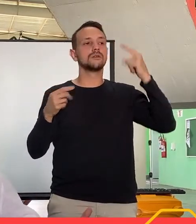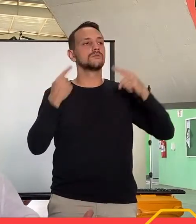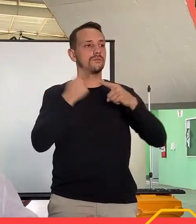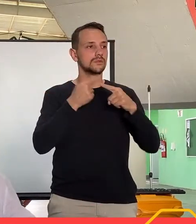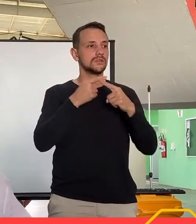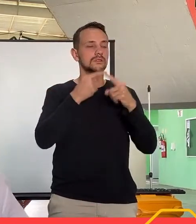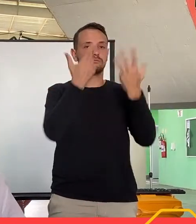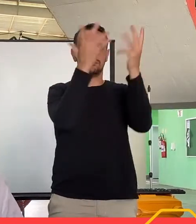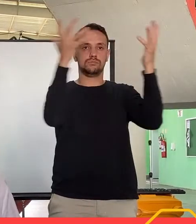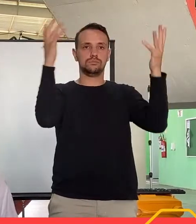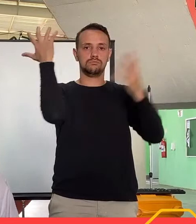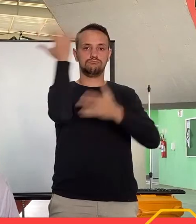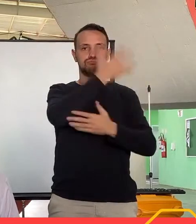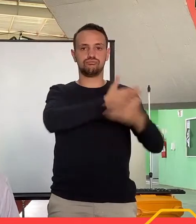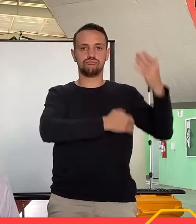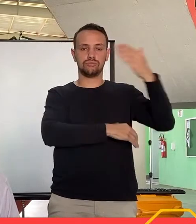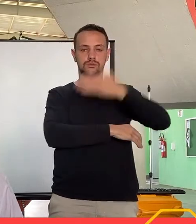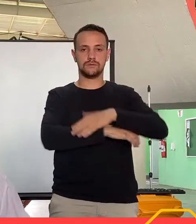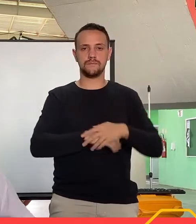continuarmos desmatando a Amazônia.